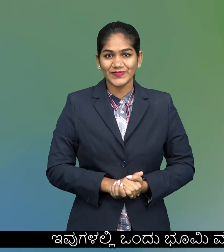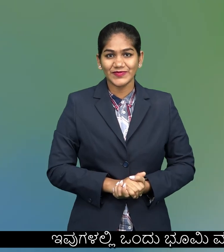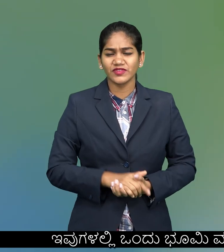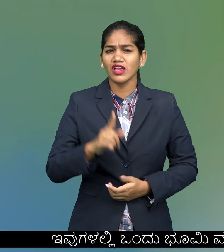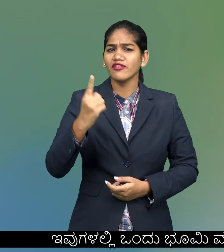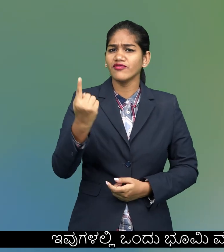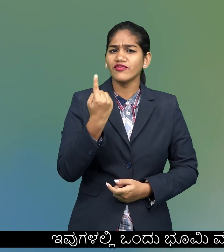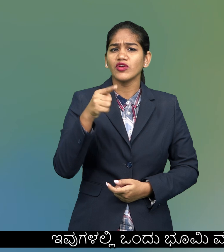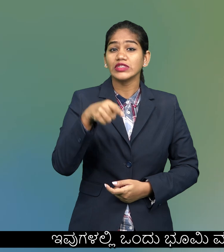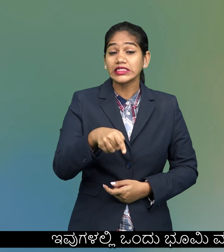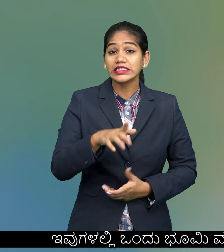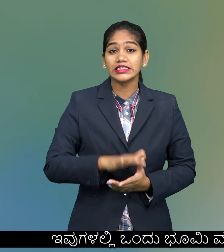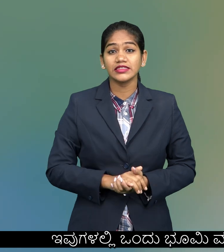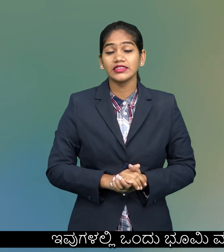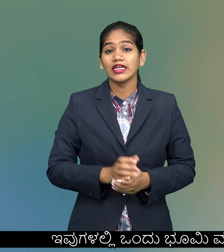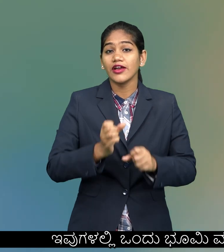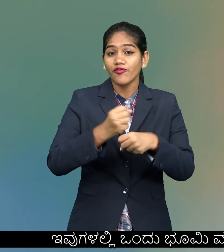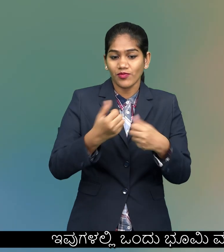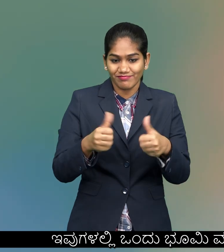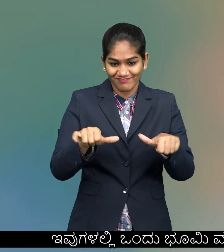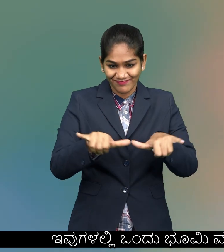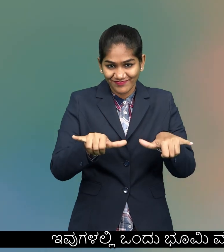ಇವುಗಳಲ್ಲಿ ಒಂದು ಭೂಮಿ ಮತ್ತು ಸಮುದ್ರದ ಗಾಳಿಯ ರಚನೆಯಾಗಿದೆ.